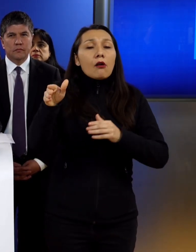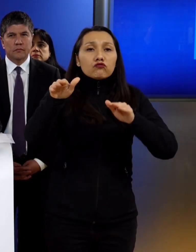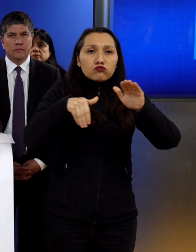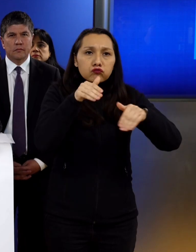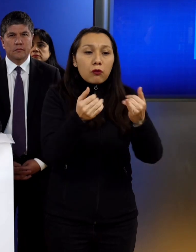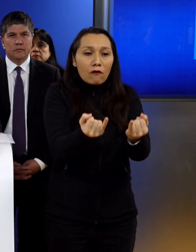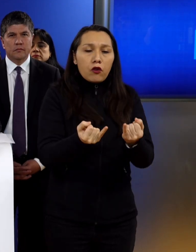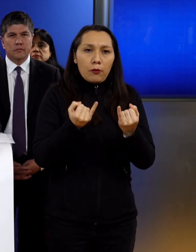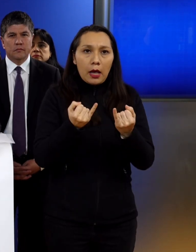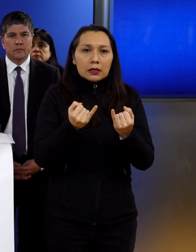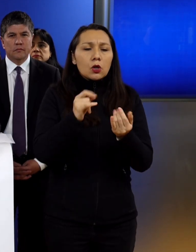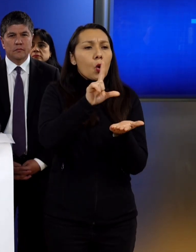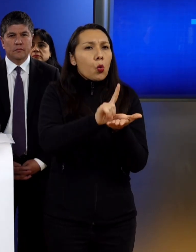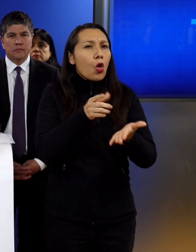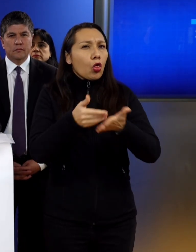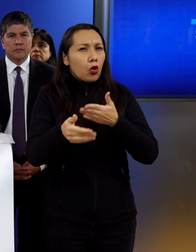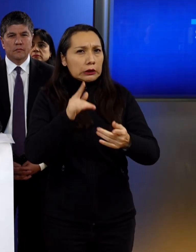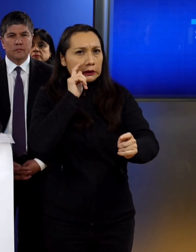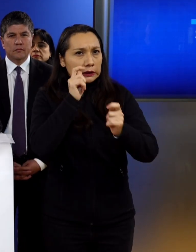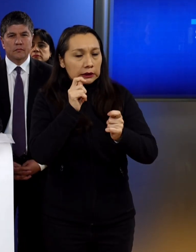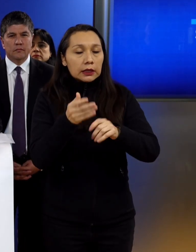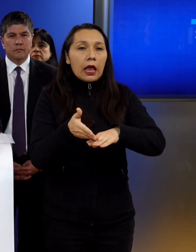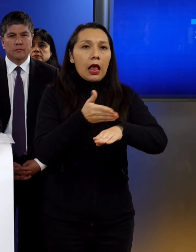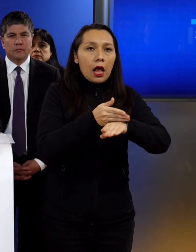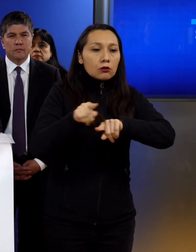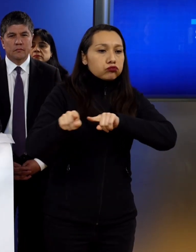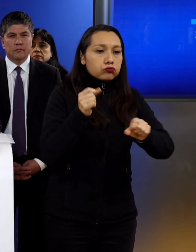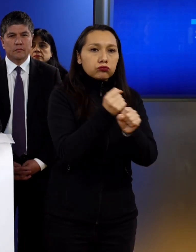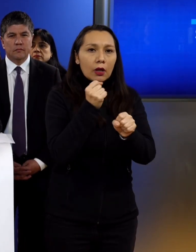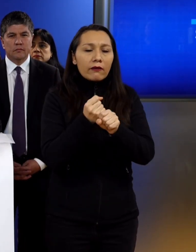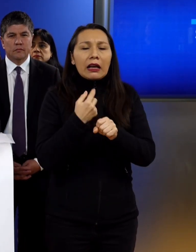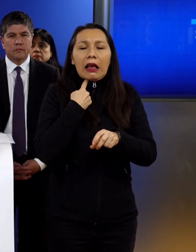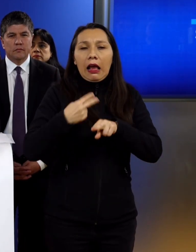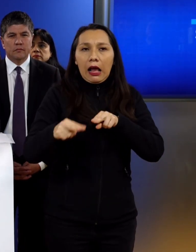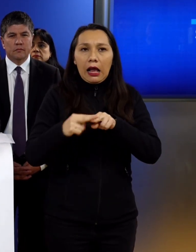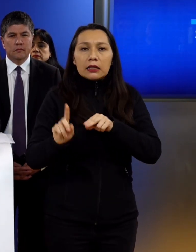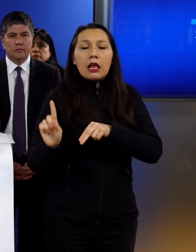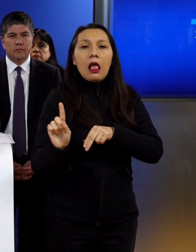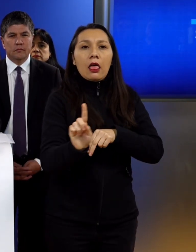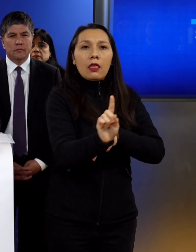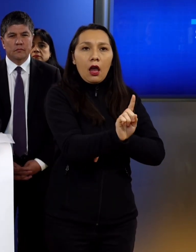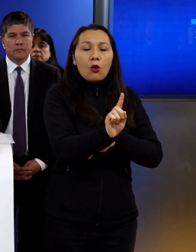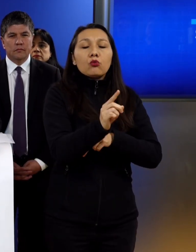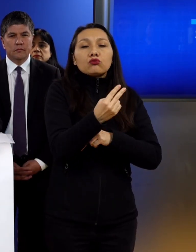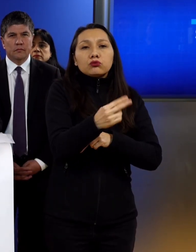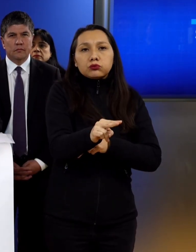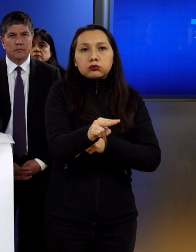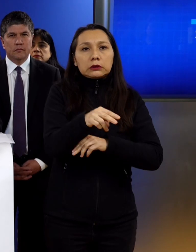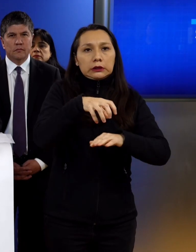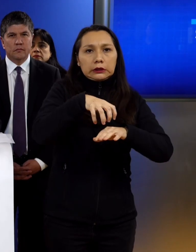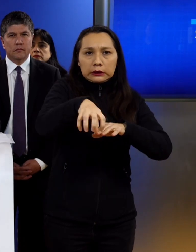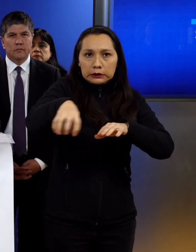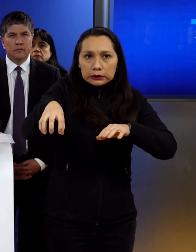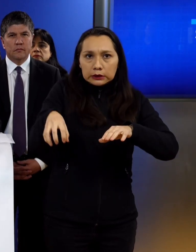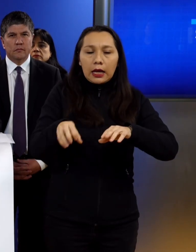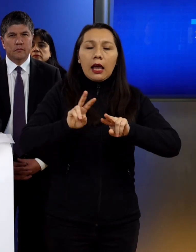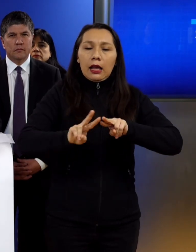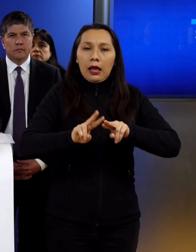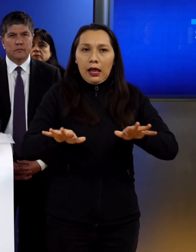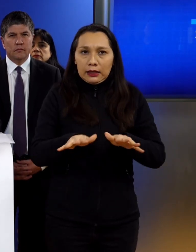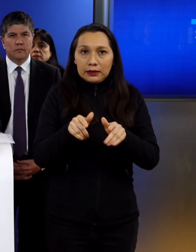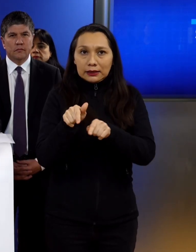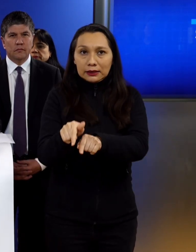el levantamiento de estos puntos críticos, coordinar el trabajo de las acciones que cada uno de los distintos sectores debe